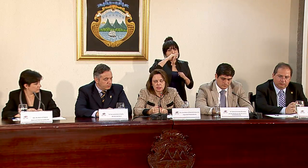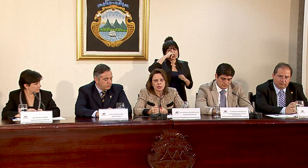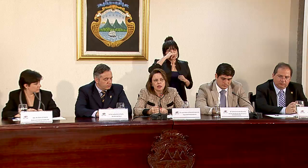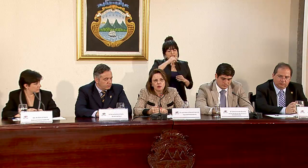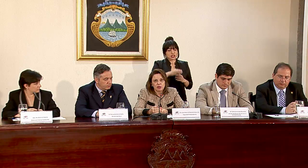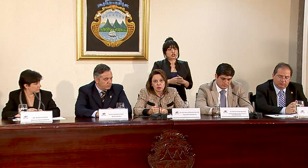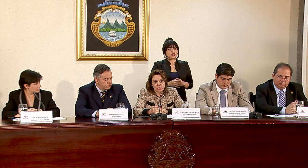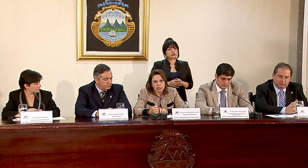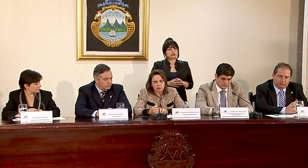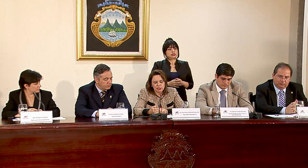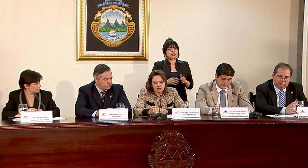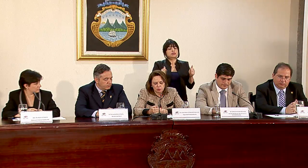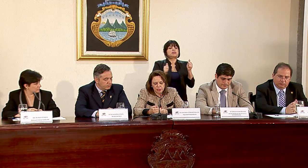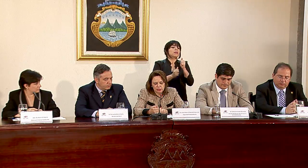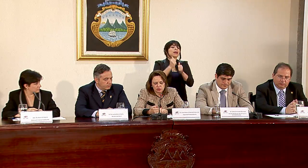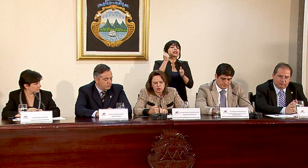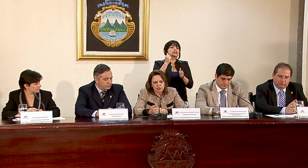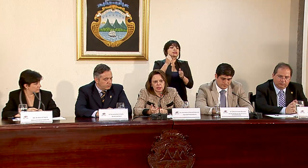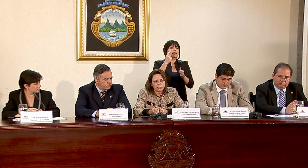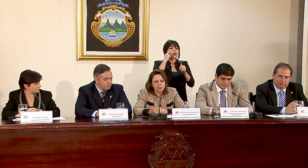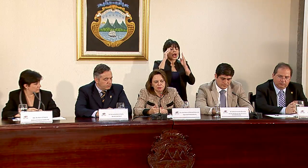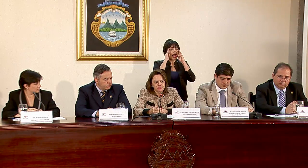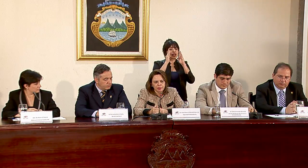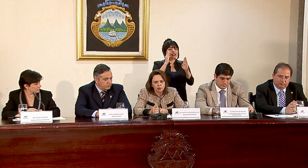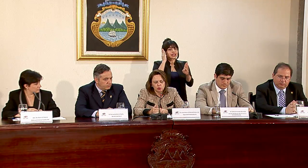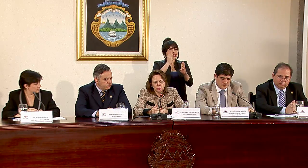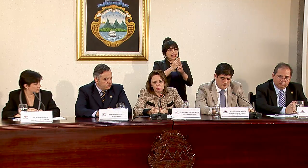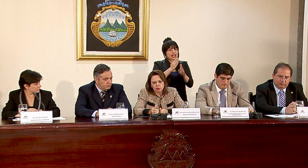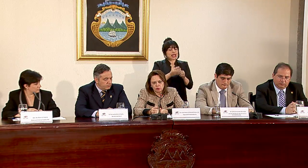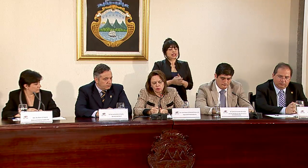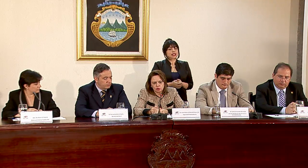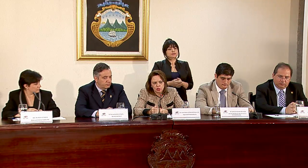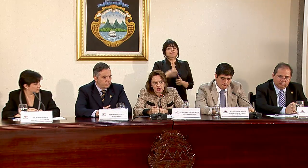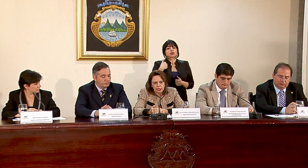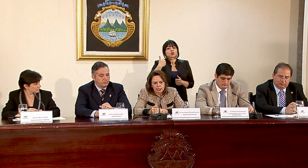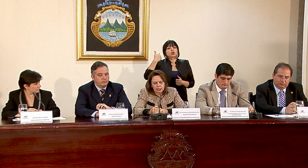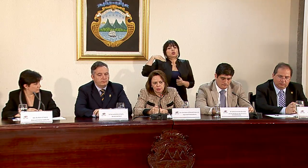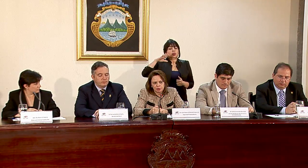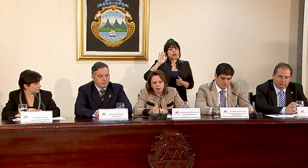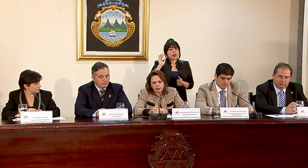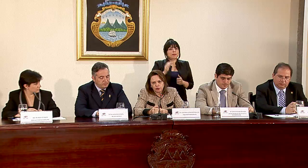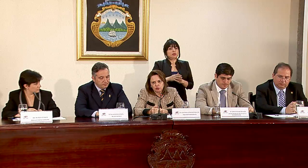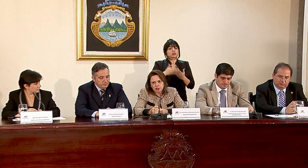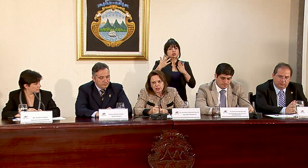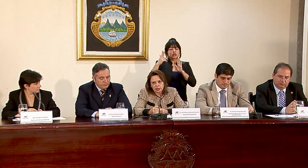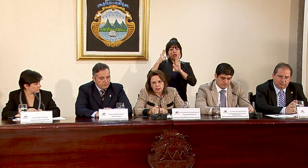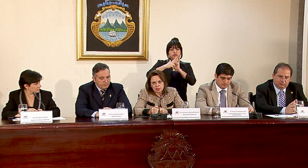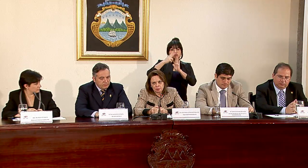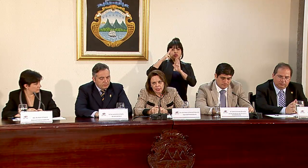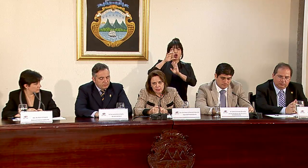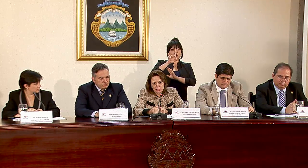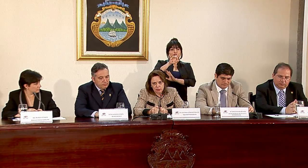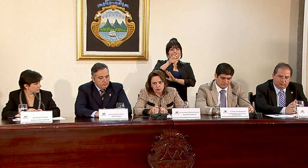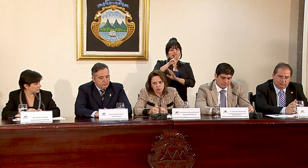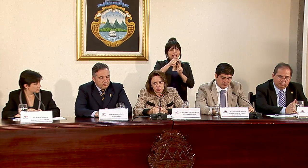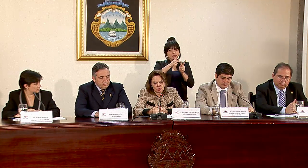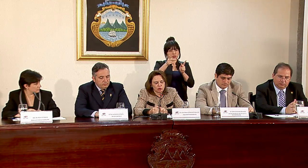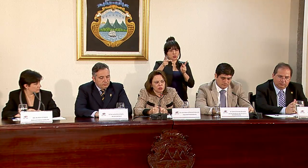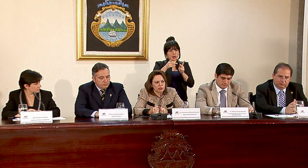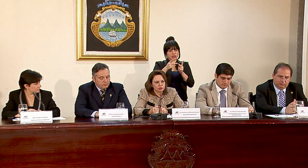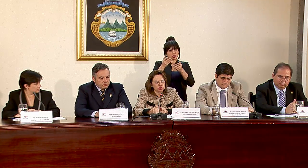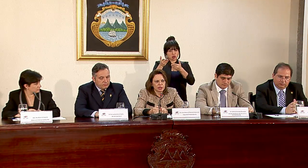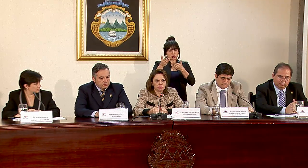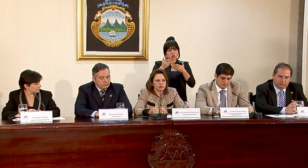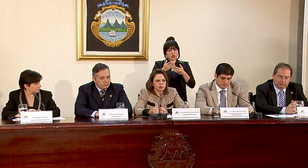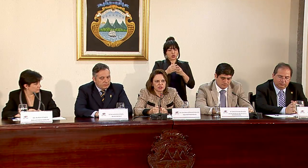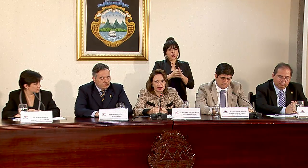y las niñas. Mayoritariamente son para atención directa. Tuvimos la aprobación de 83 plazas que nos dio